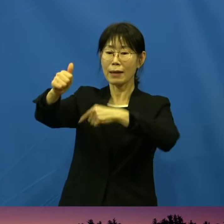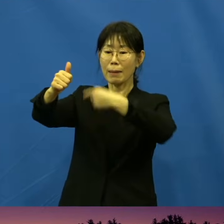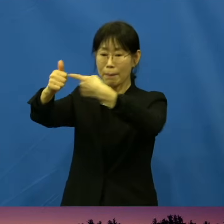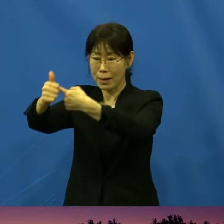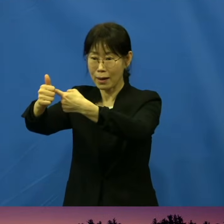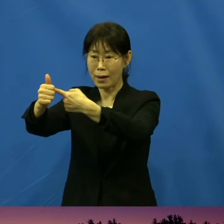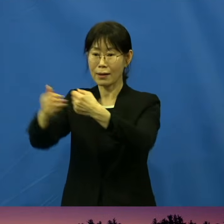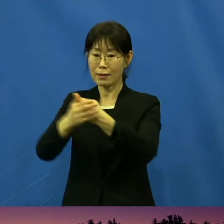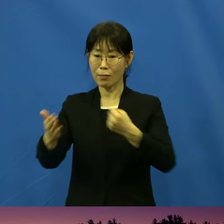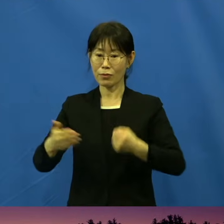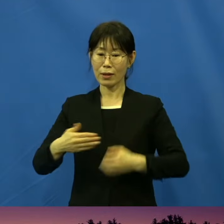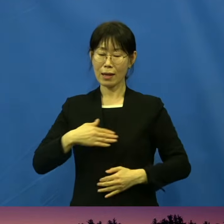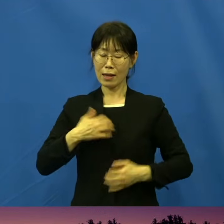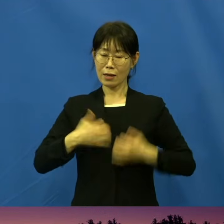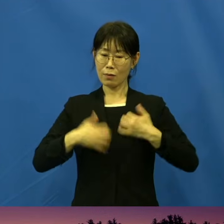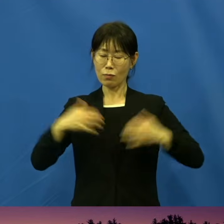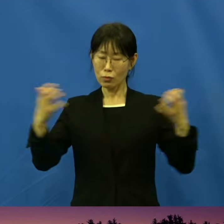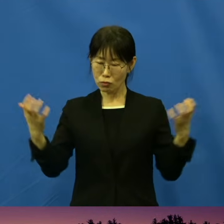합니다.